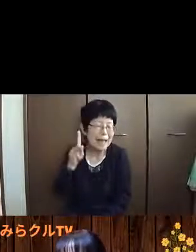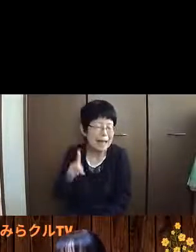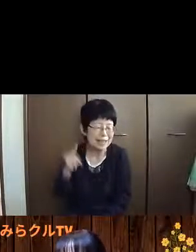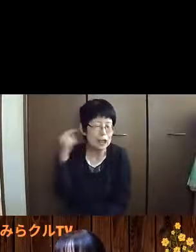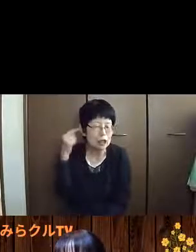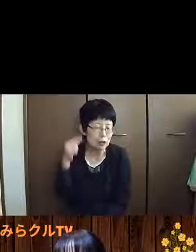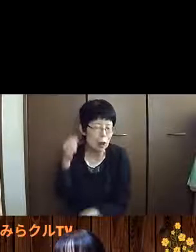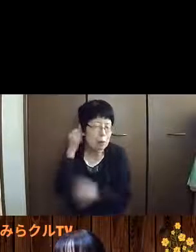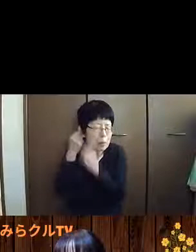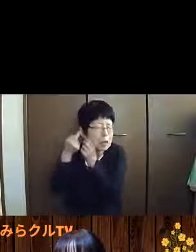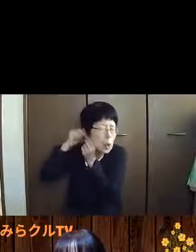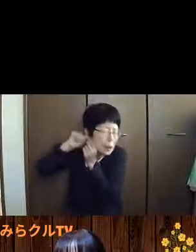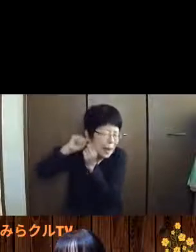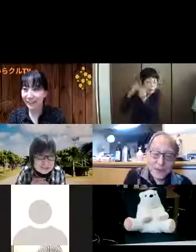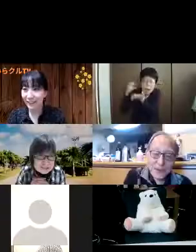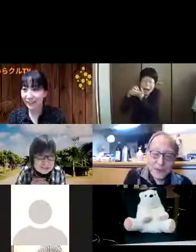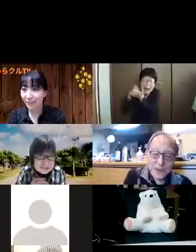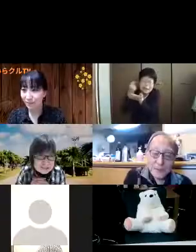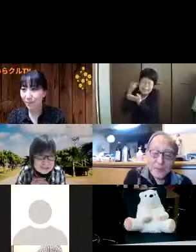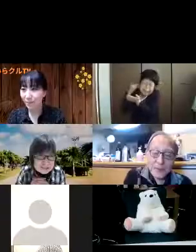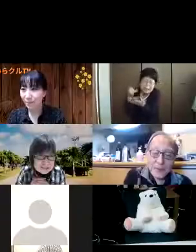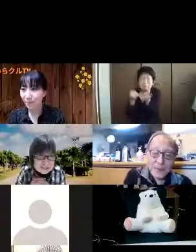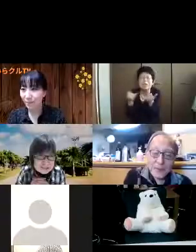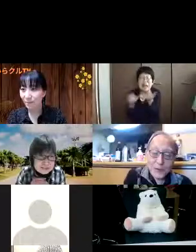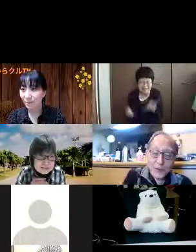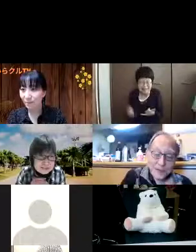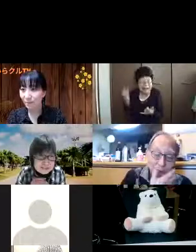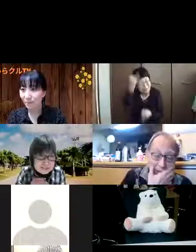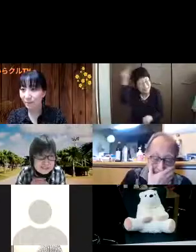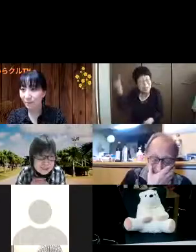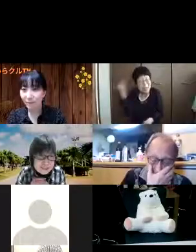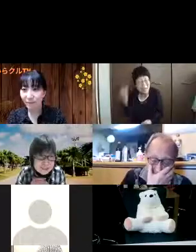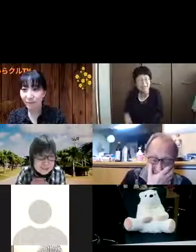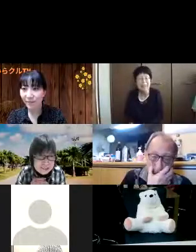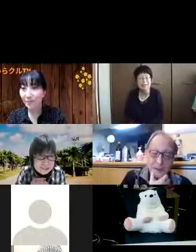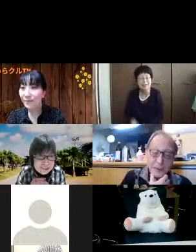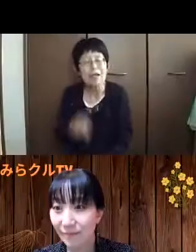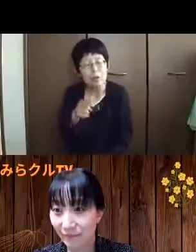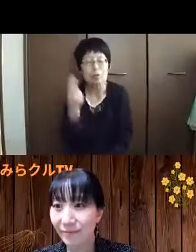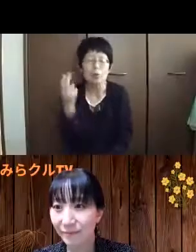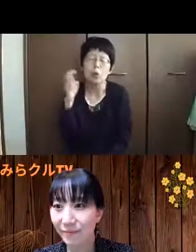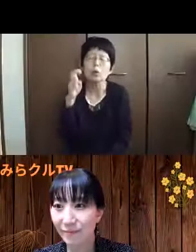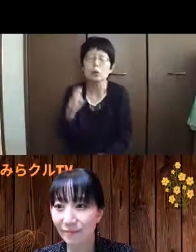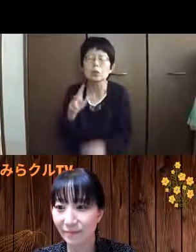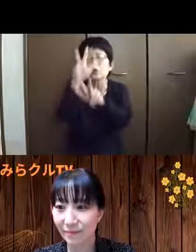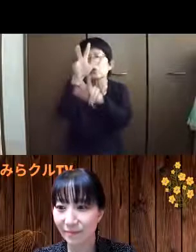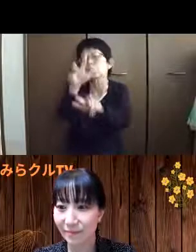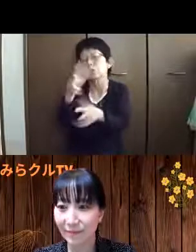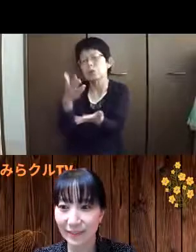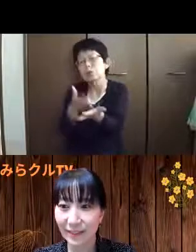なんとなく。 あのトロロさんの、あのルールの説明がね、すごく良いんですよ。 うん。 で、どうしてもね、初